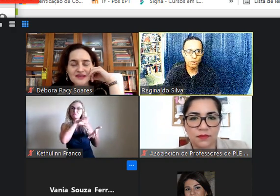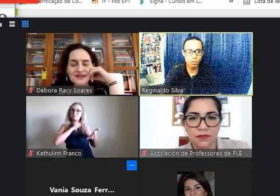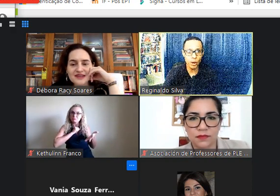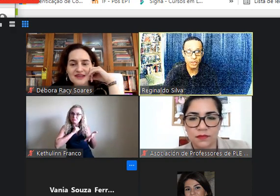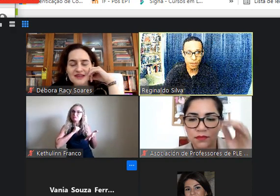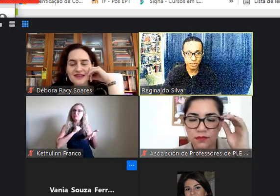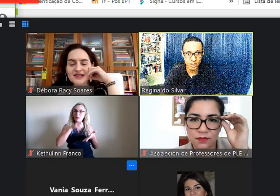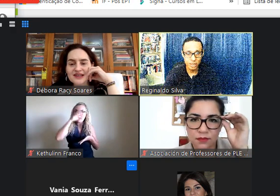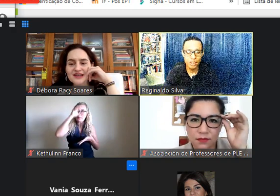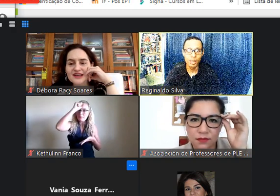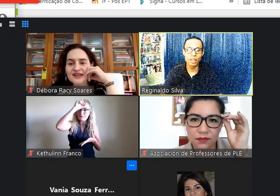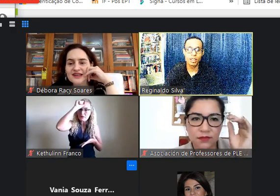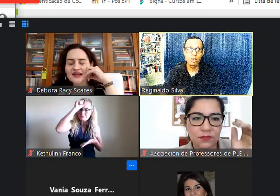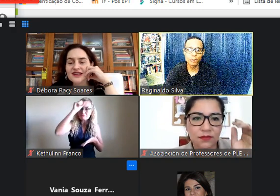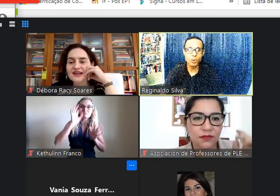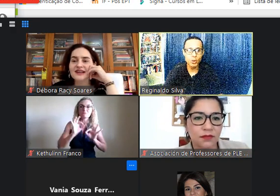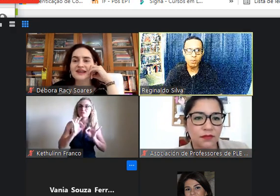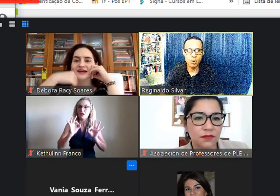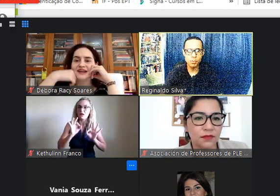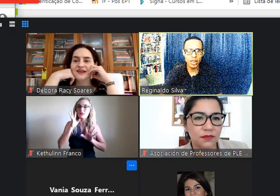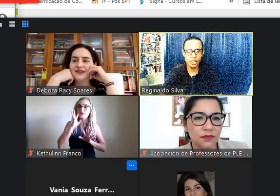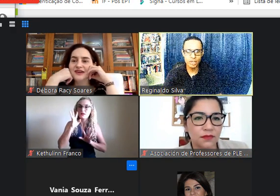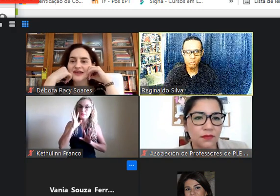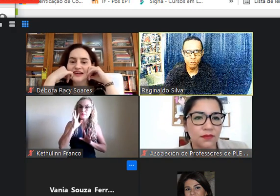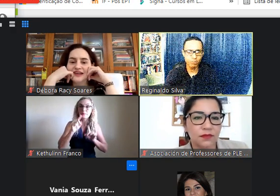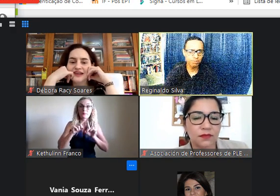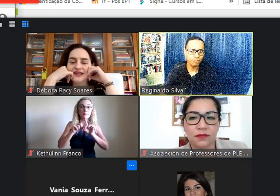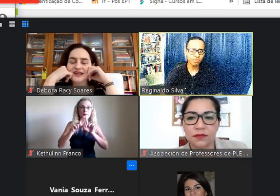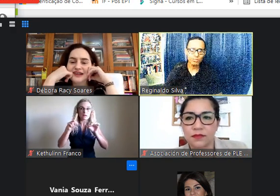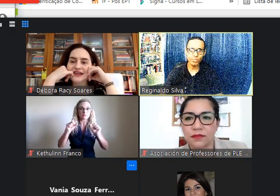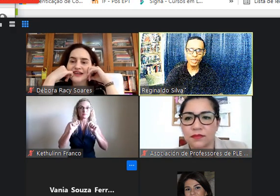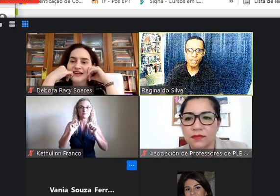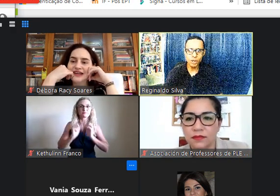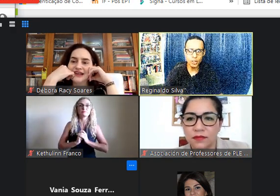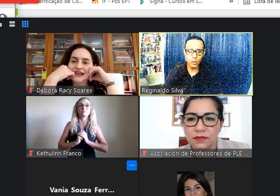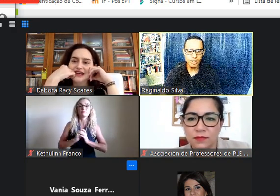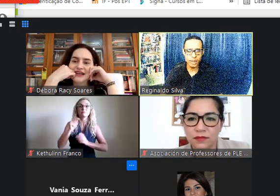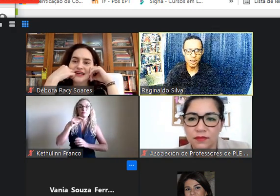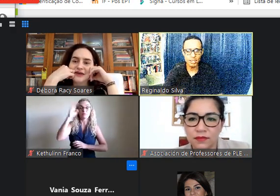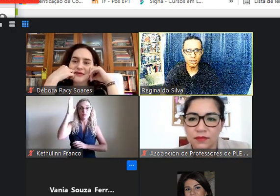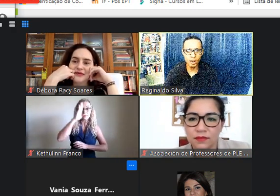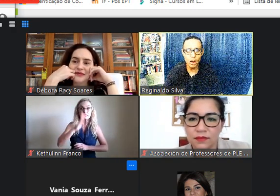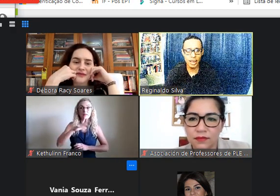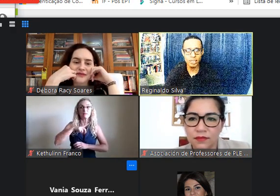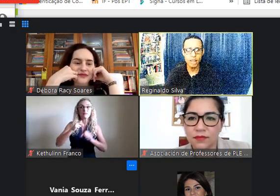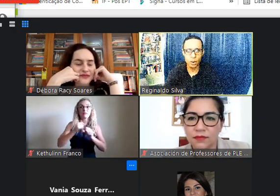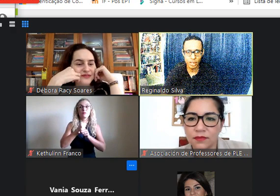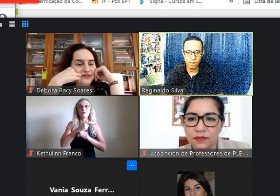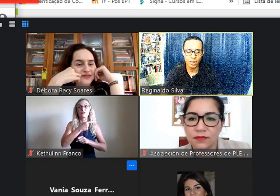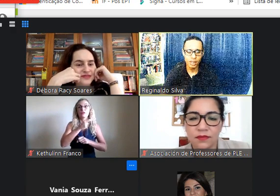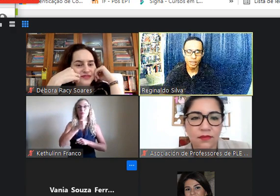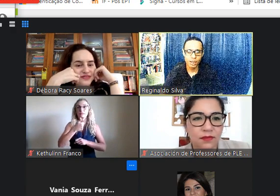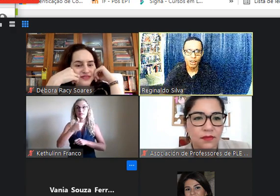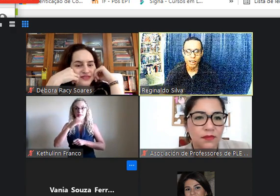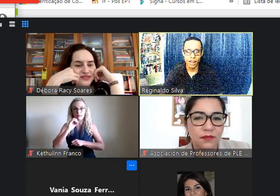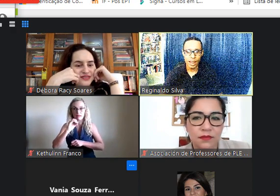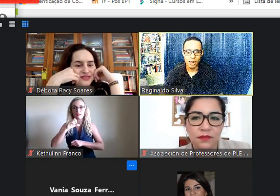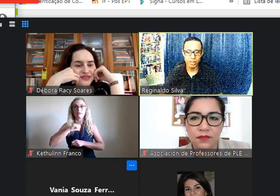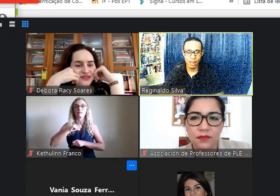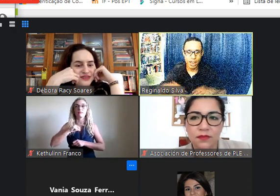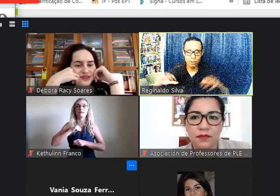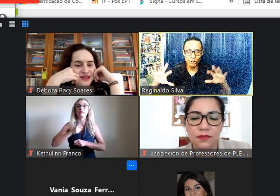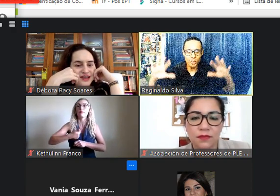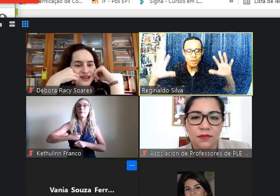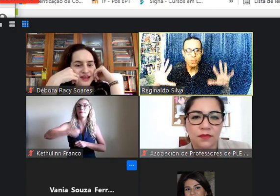lançamento do ProDef, que foi o primeiro aplicativo, e em 2013 o HandTalk.